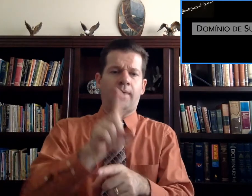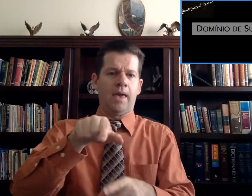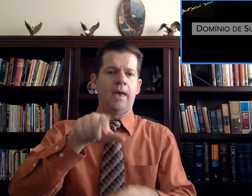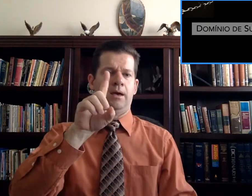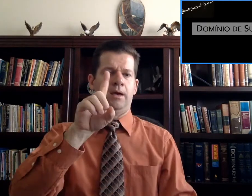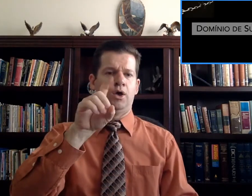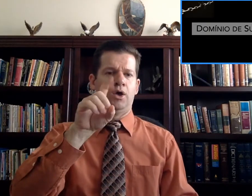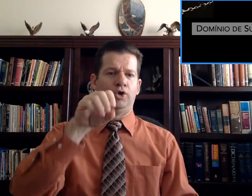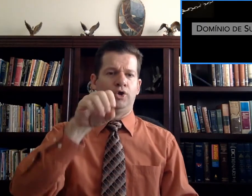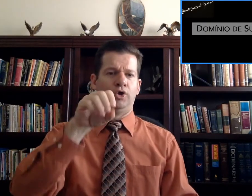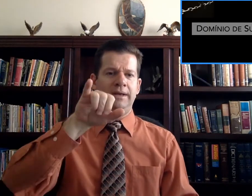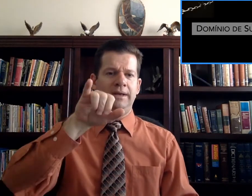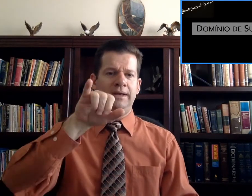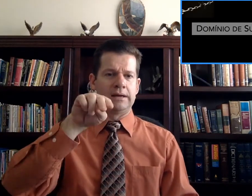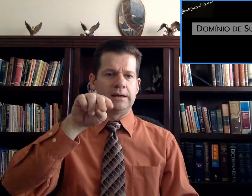é dominar.